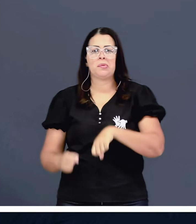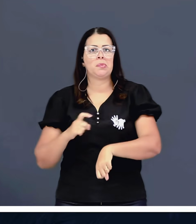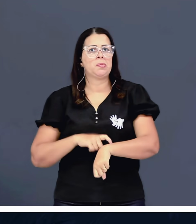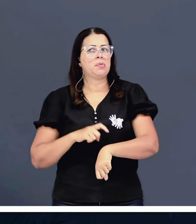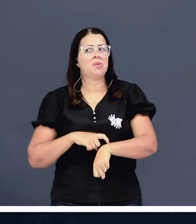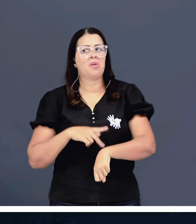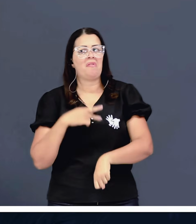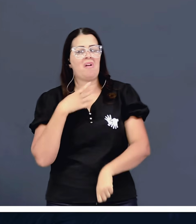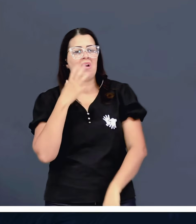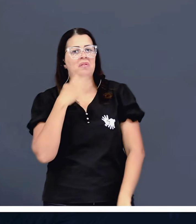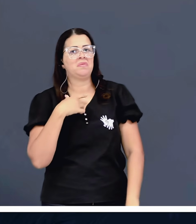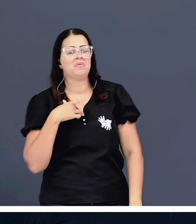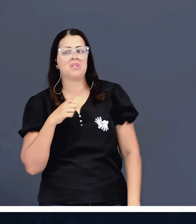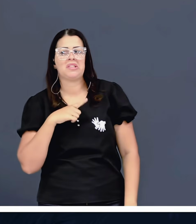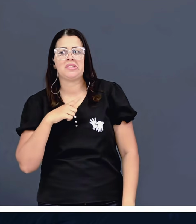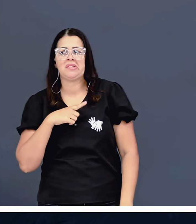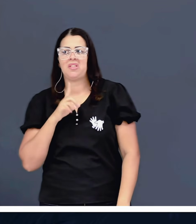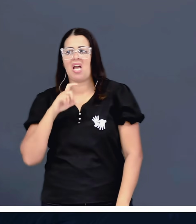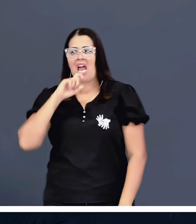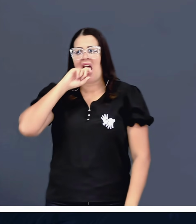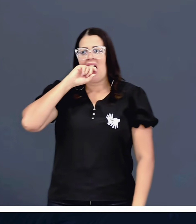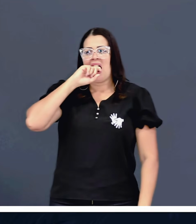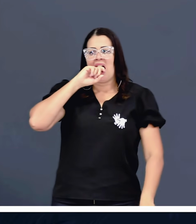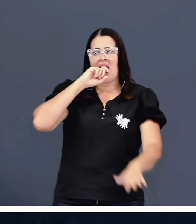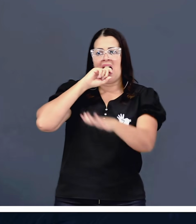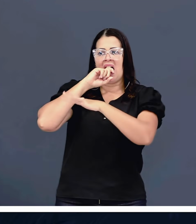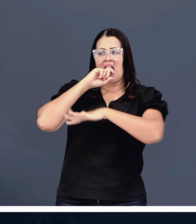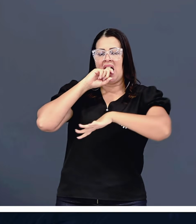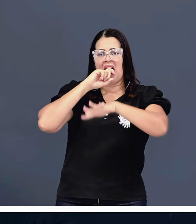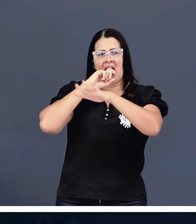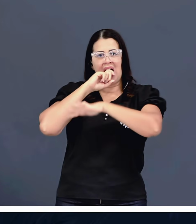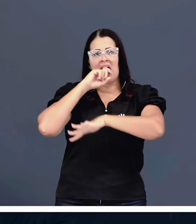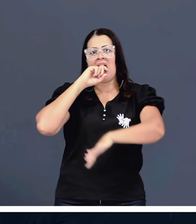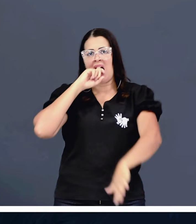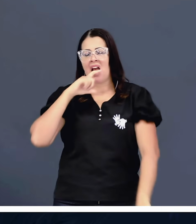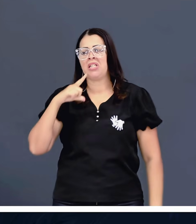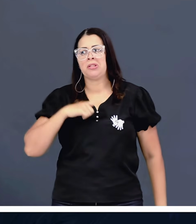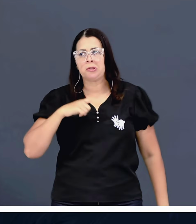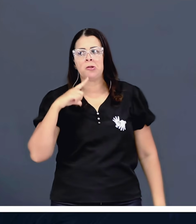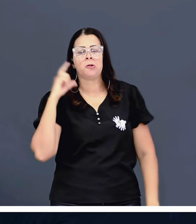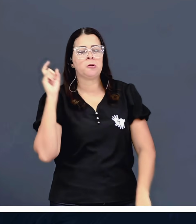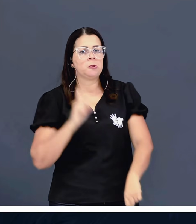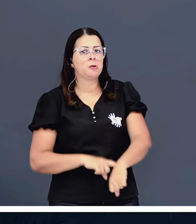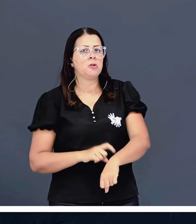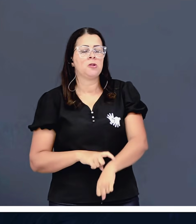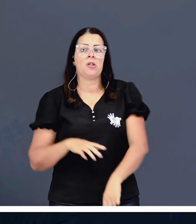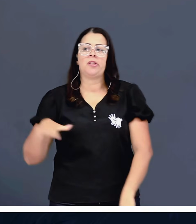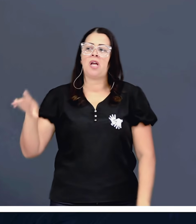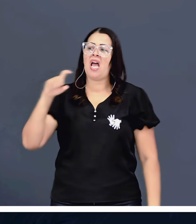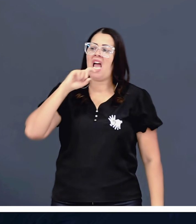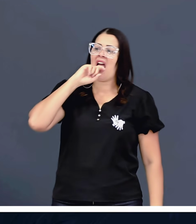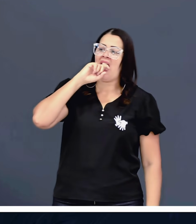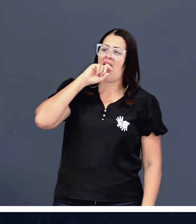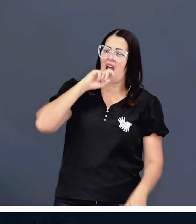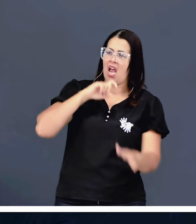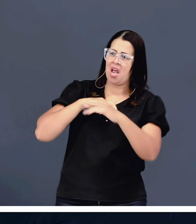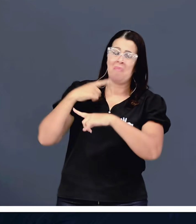ser sincero com vocês, que eu até tive inveja deles. Teve um momento que eu até tive inveja deles,